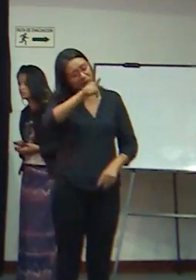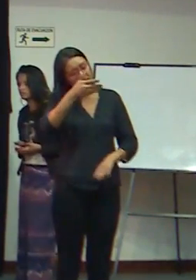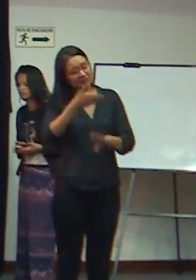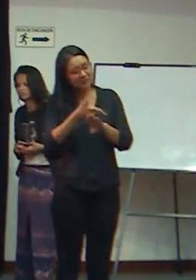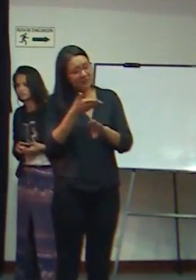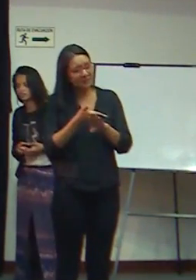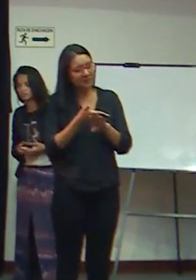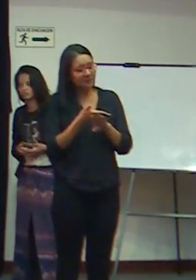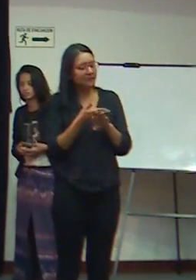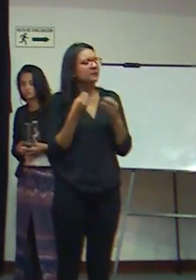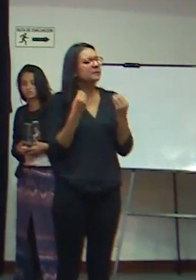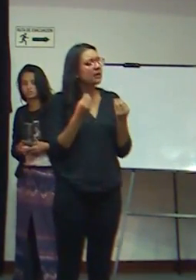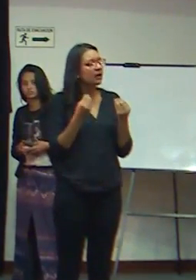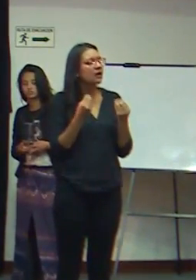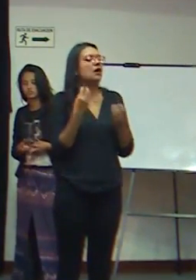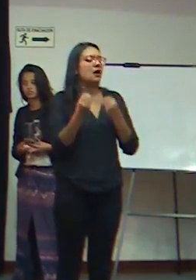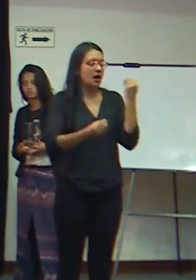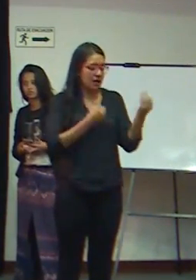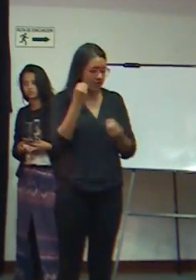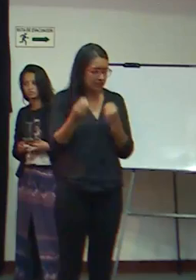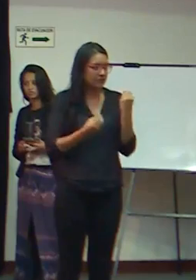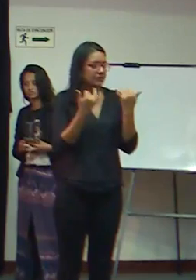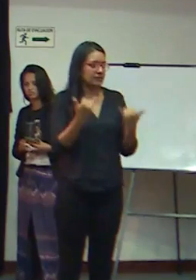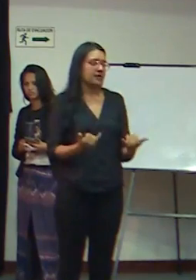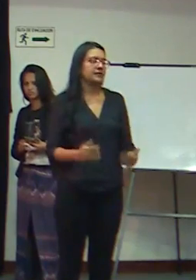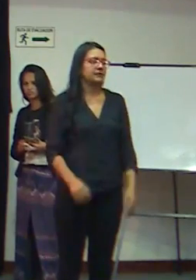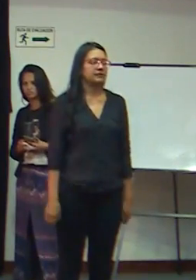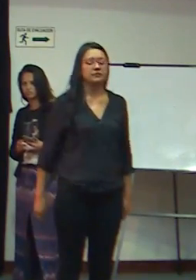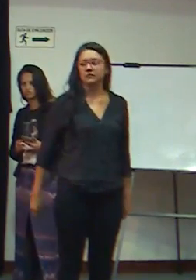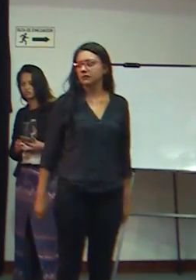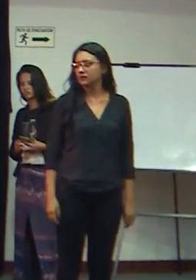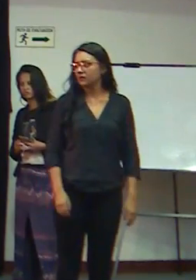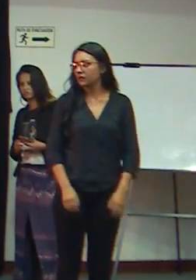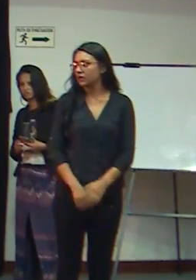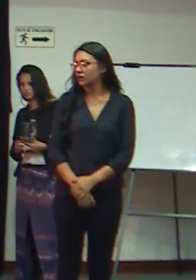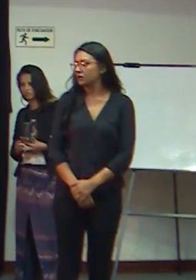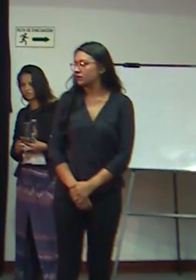¿sí? Para que lo hagamos en este momento.